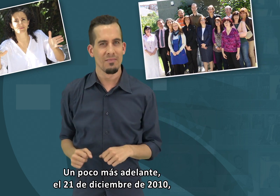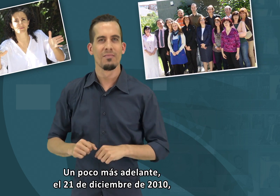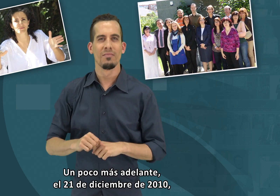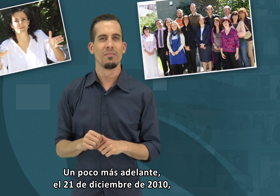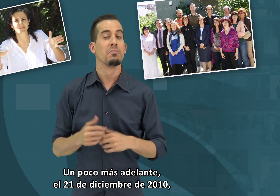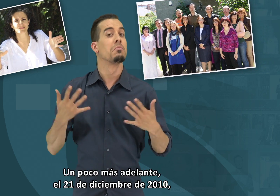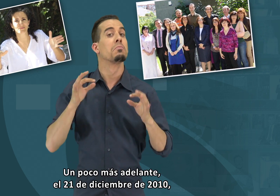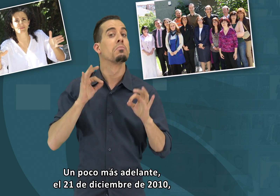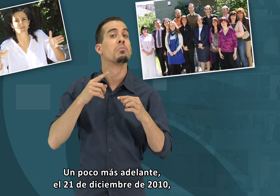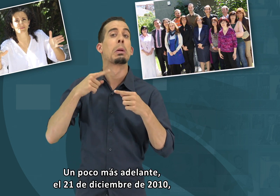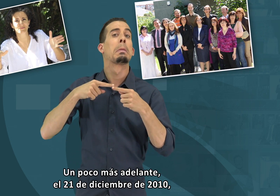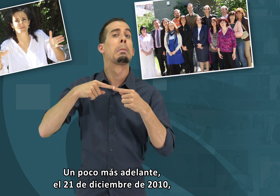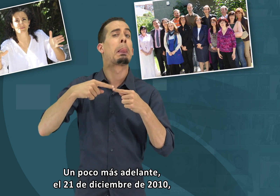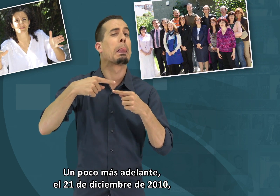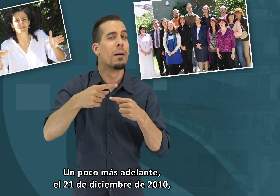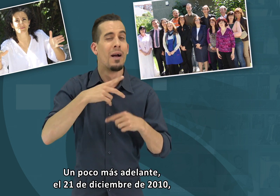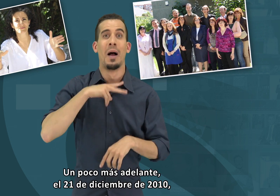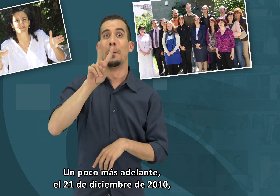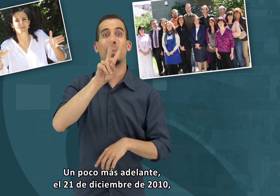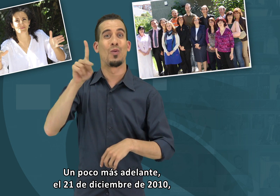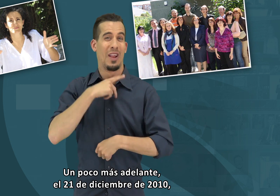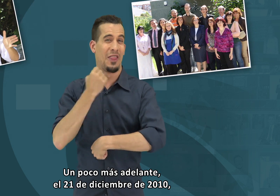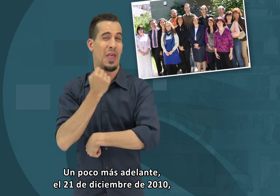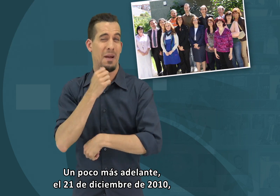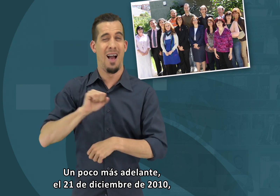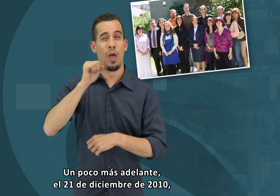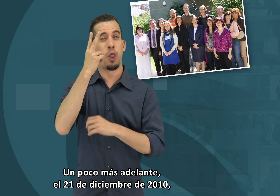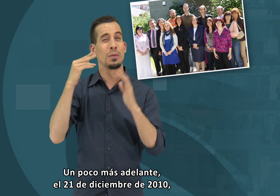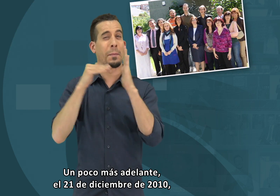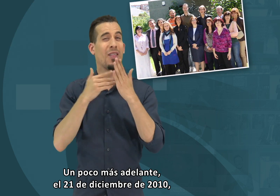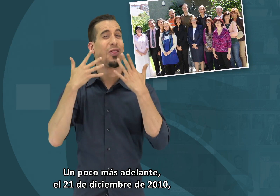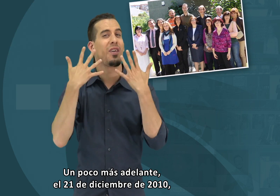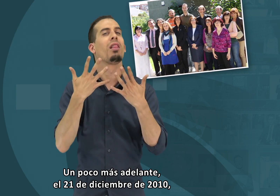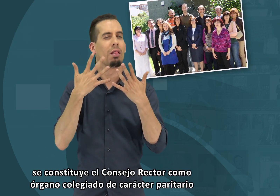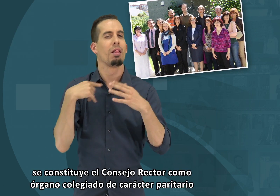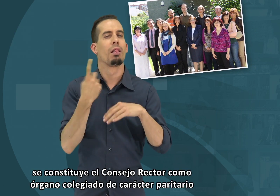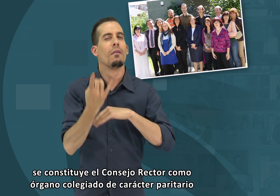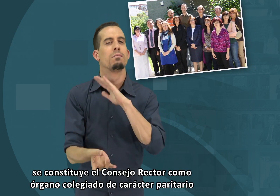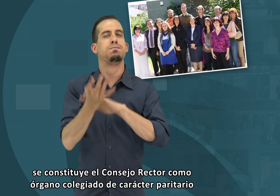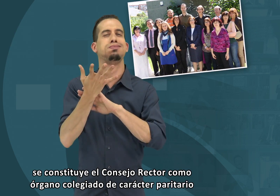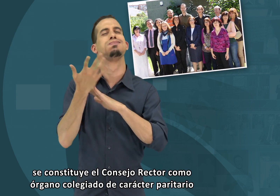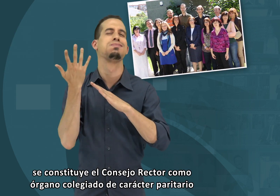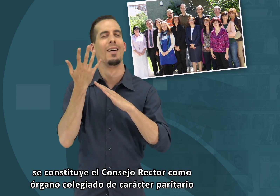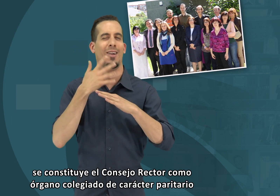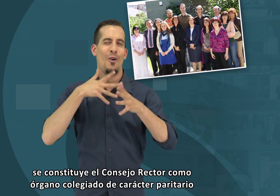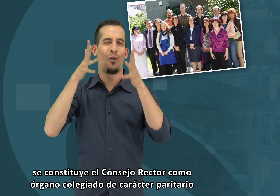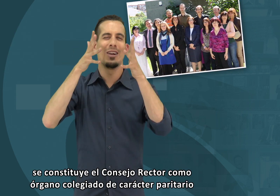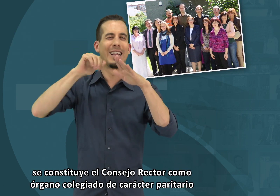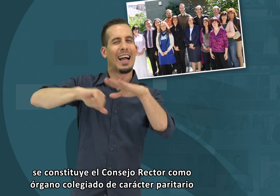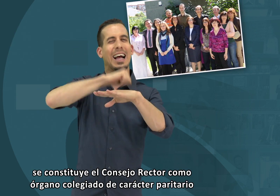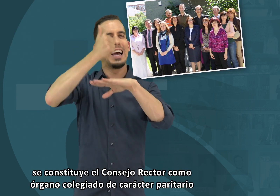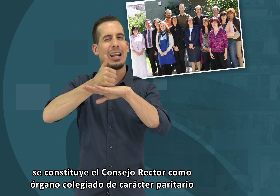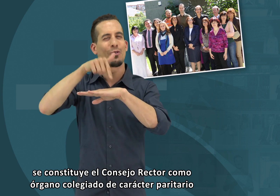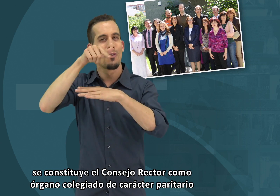Un poco más adelante, el 21 de diciembre de 2010, se constituye el Consejo Rector, como órgano colegiado